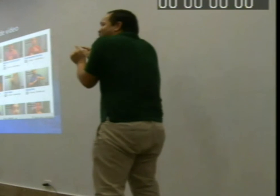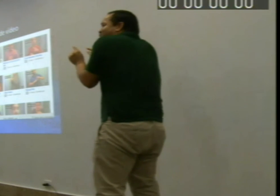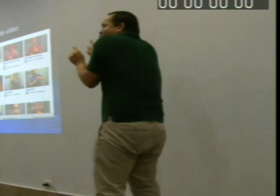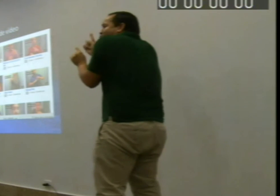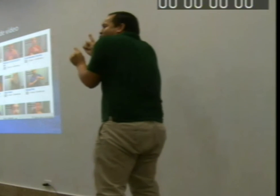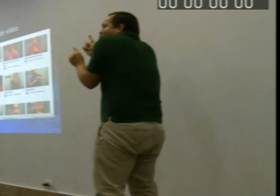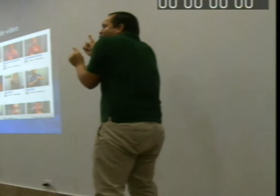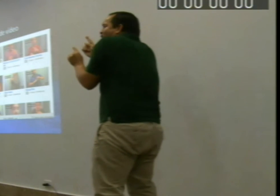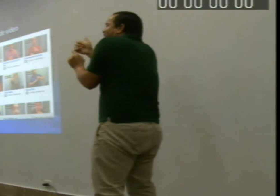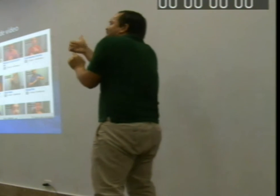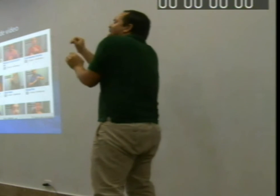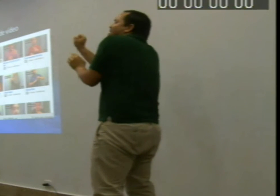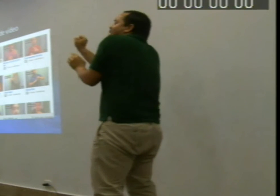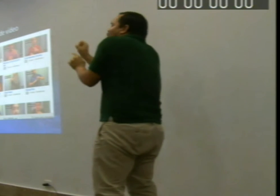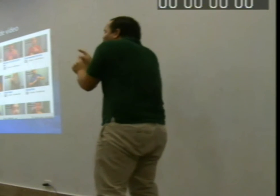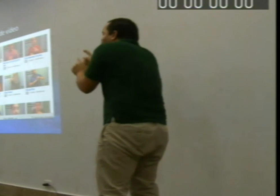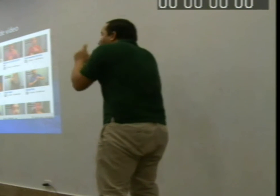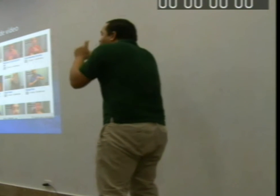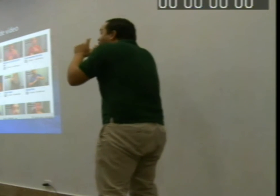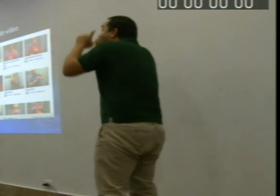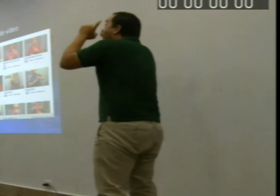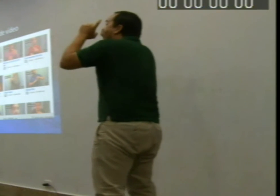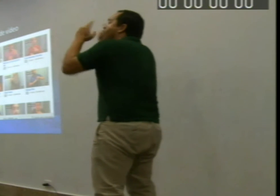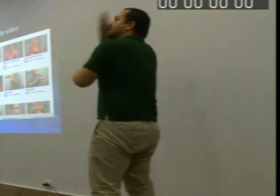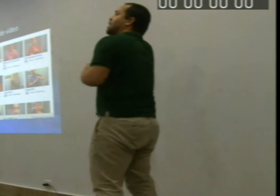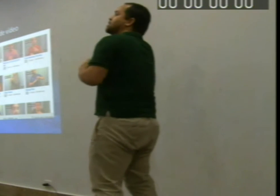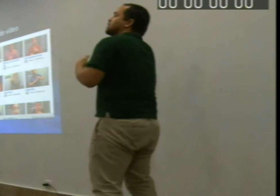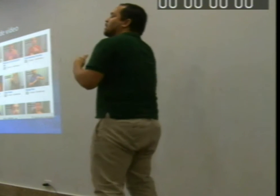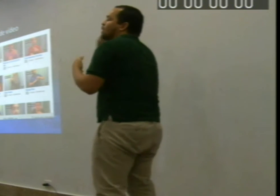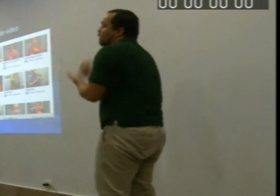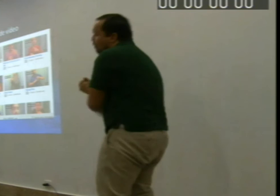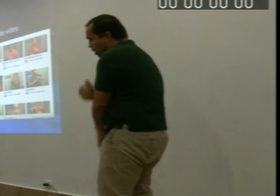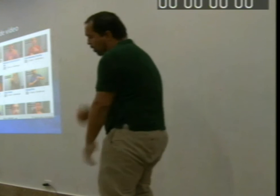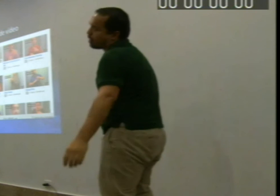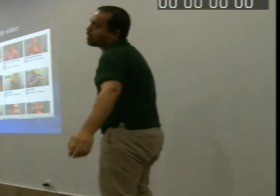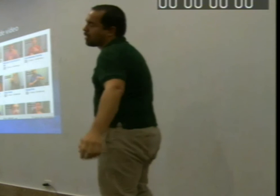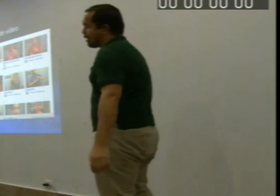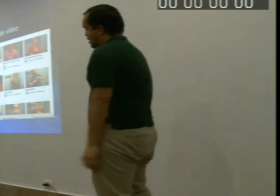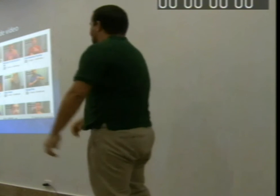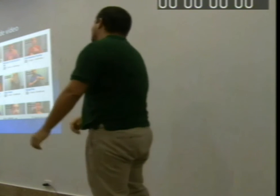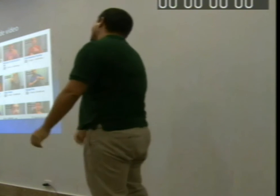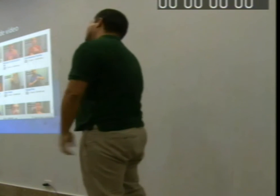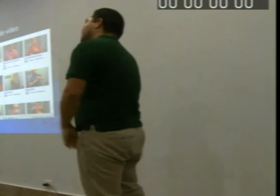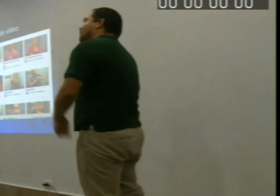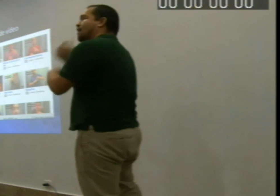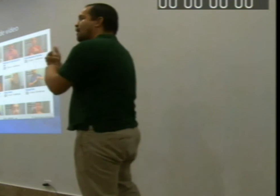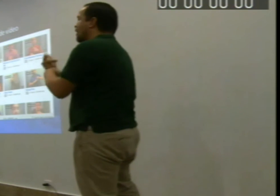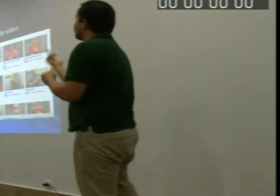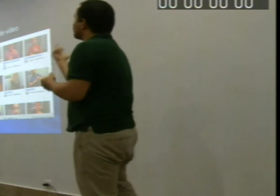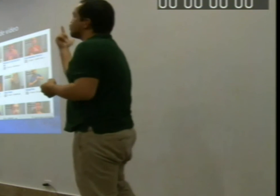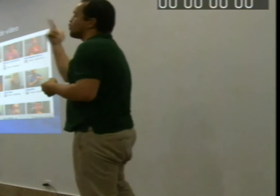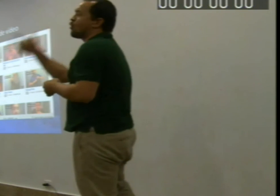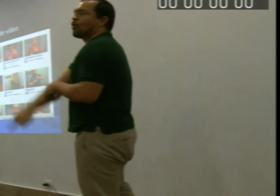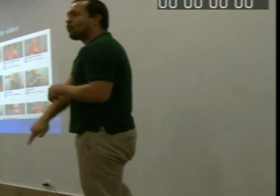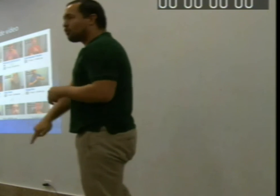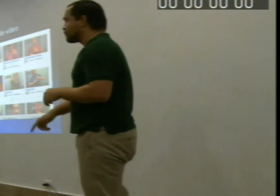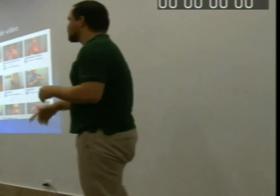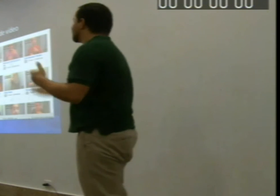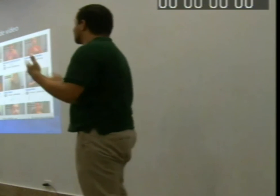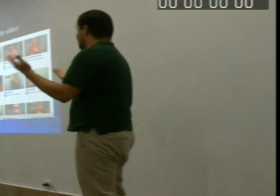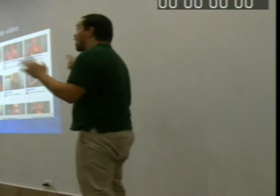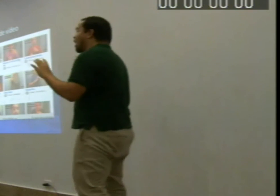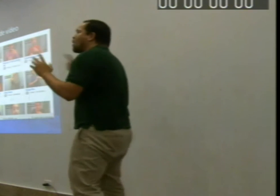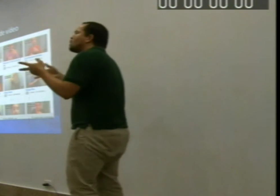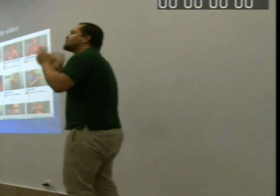uma que saiu palha 18 segundos que eu esqueci Pronto já tava errado tinha que refazer filma de